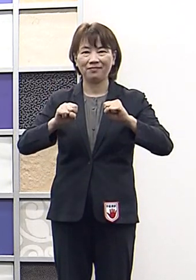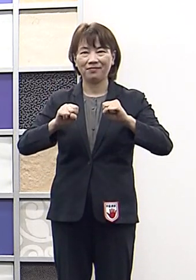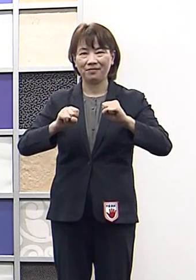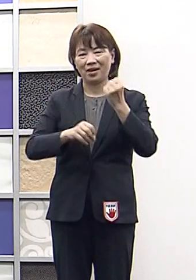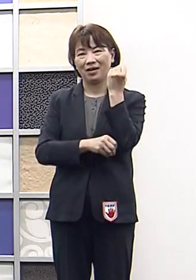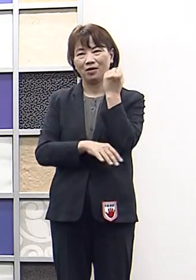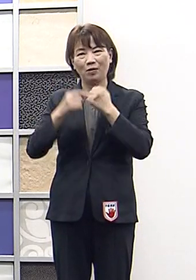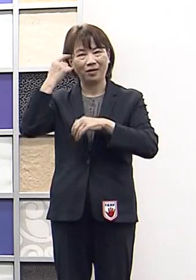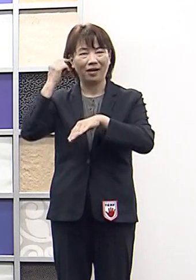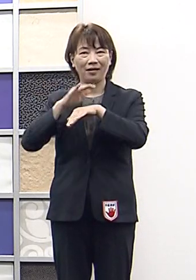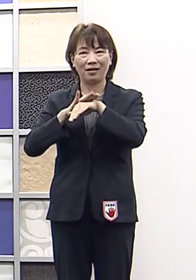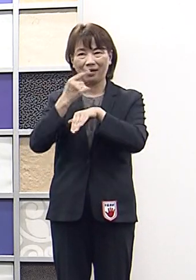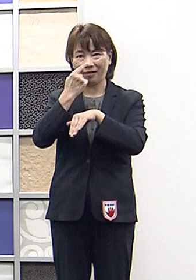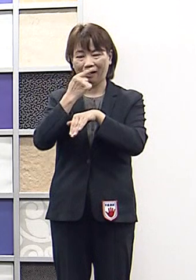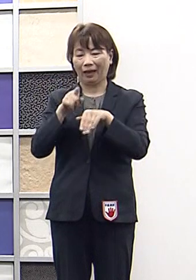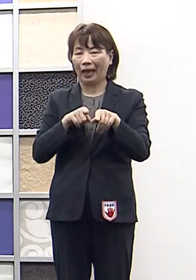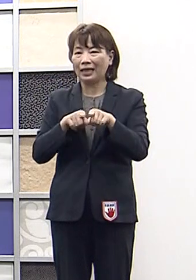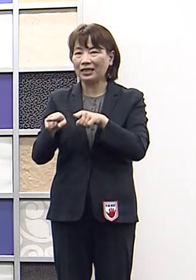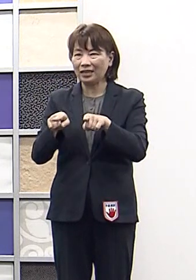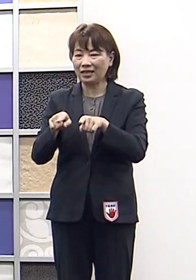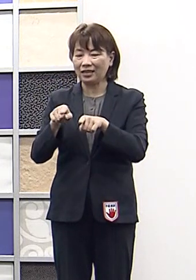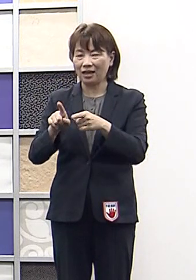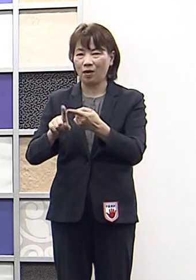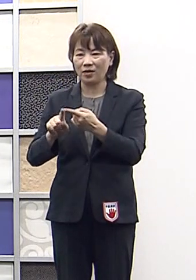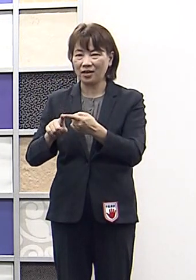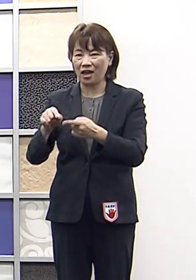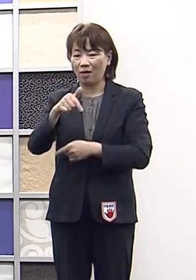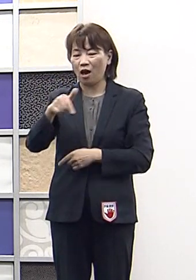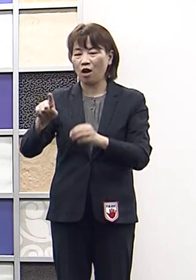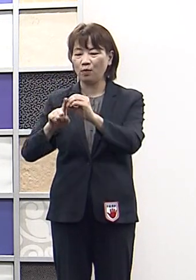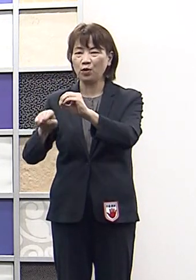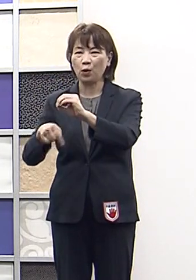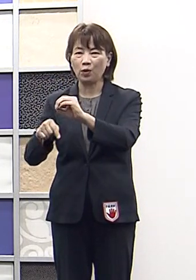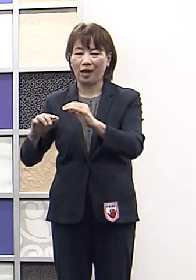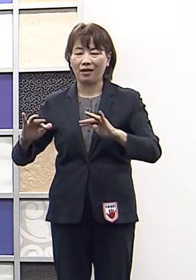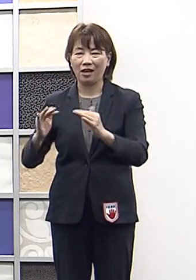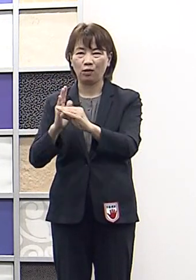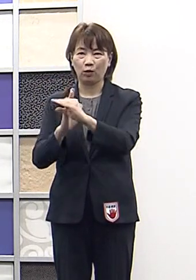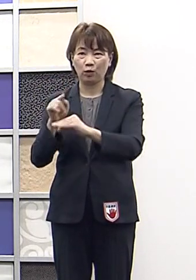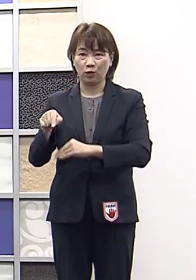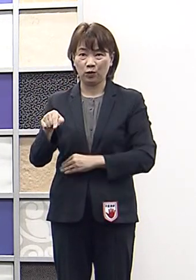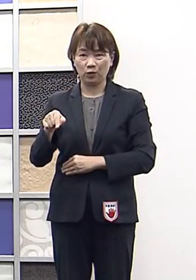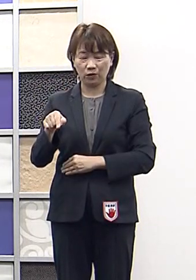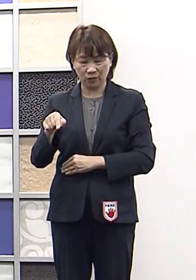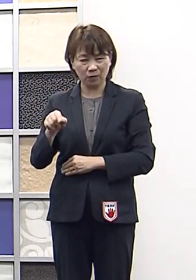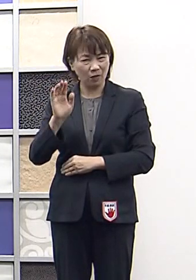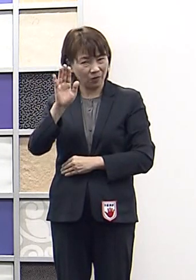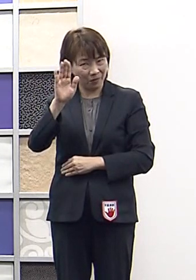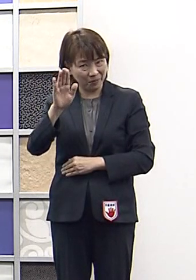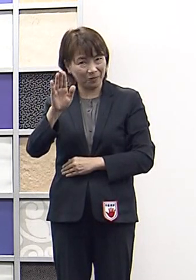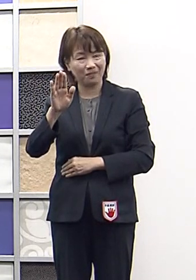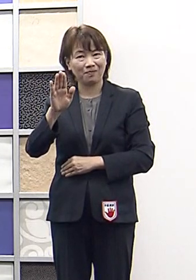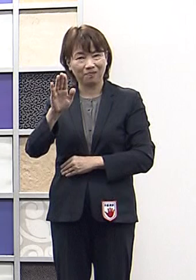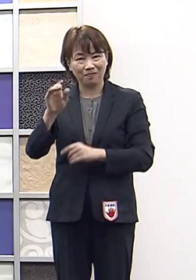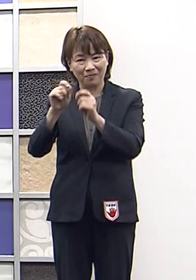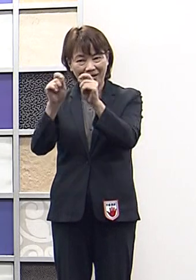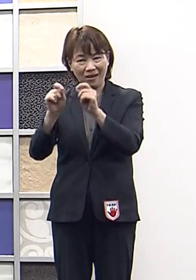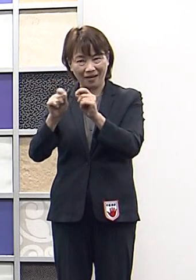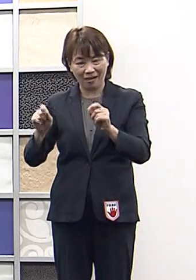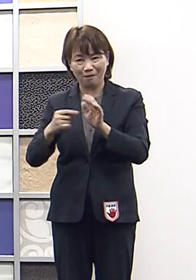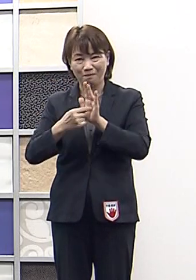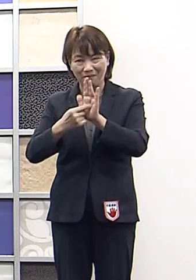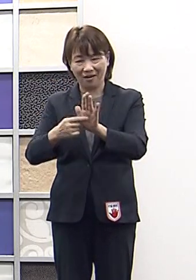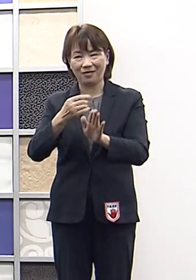し、それに沿って今部局で検討していますので、まあ、もうしばらくすると結果が、まあ、成果が出てくると思